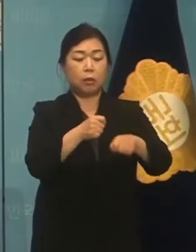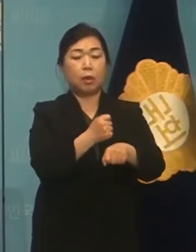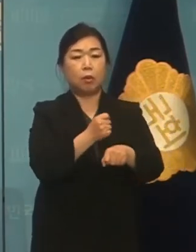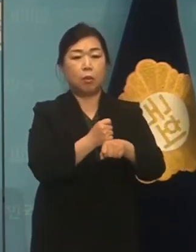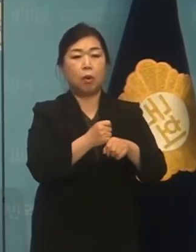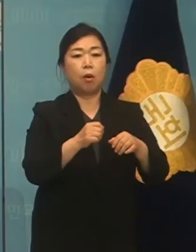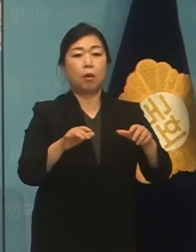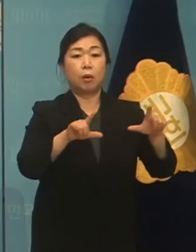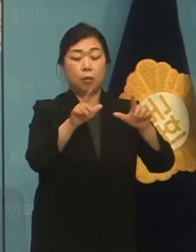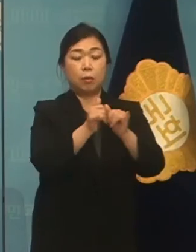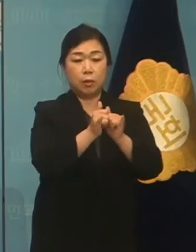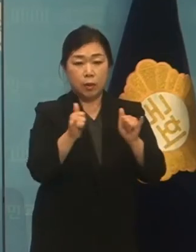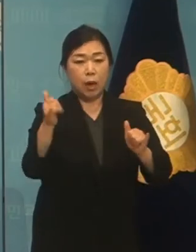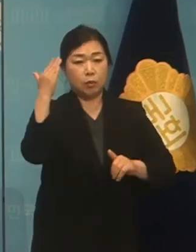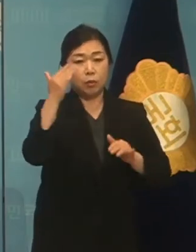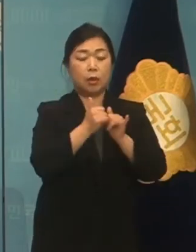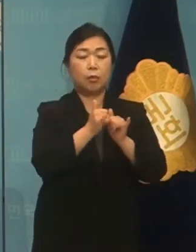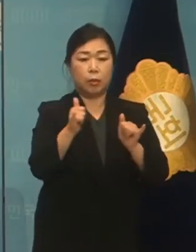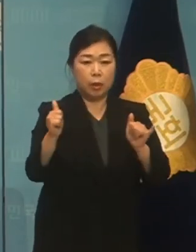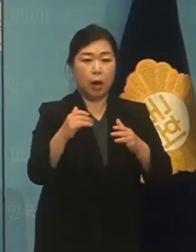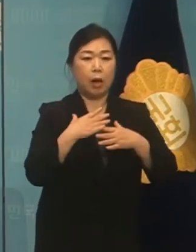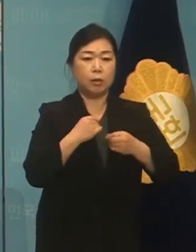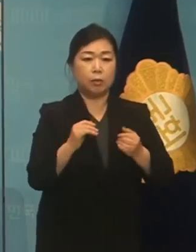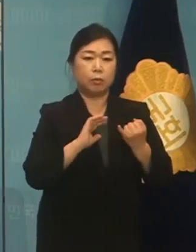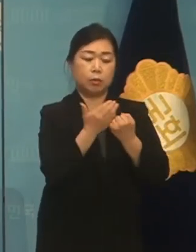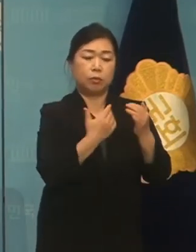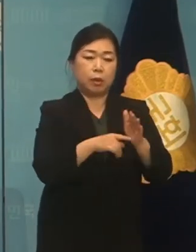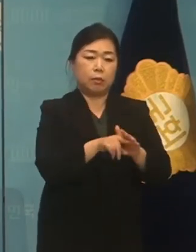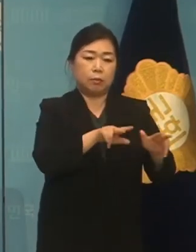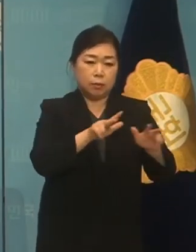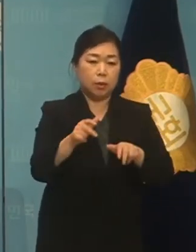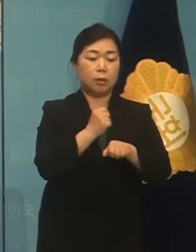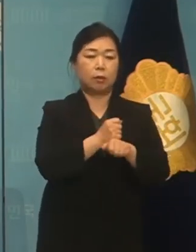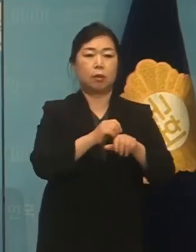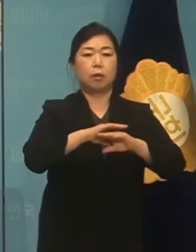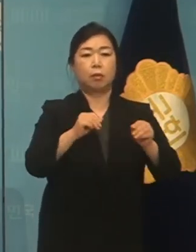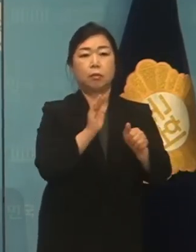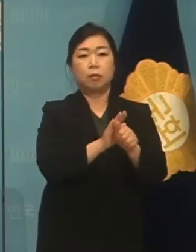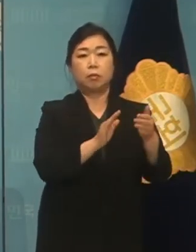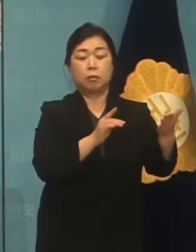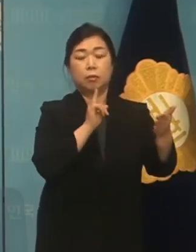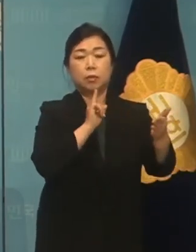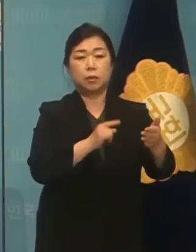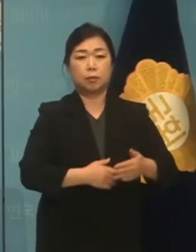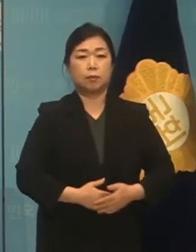생명 보호에 신속하고 철저하게 안전을 기해줄 것을 당부합니다.